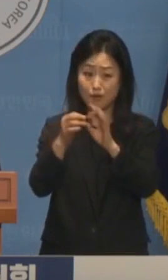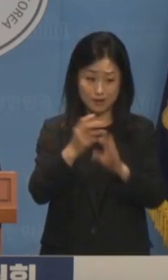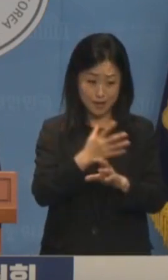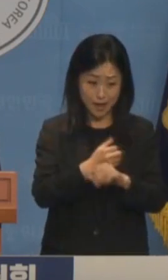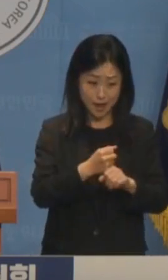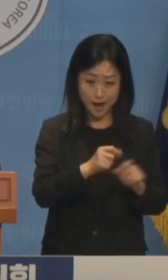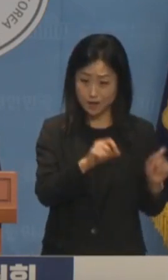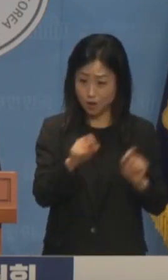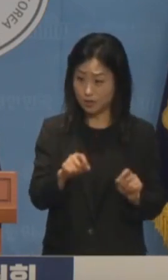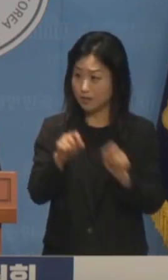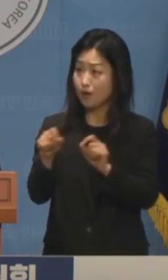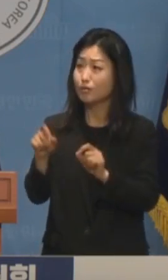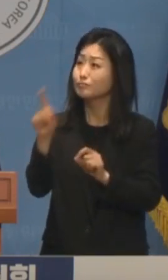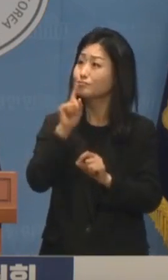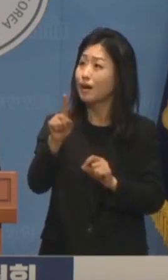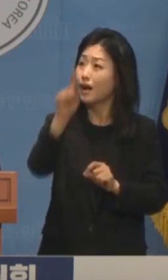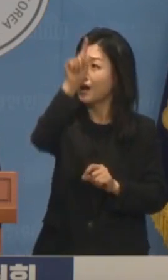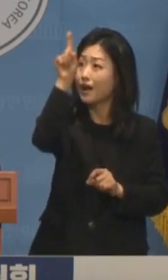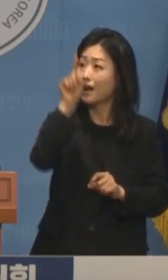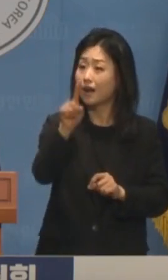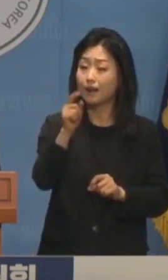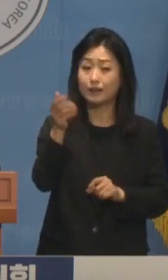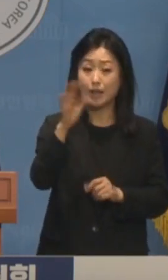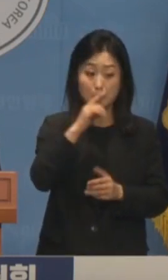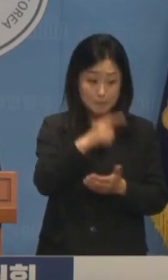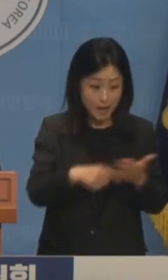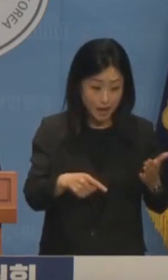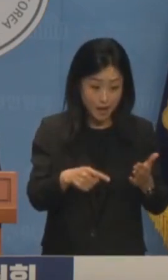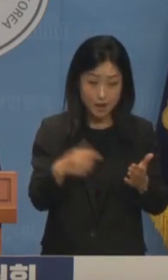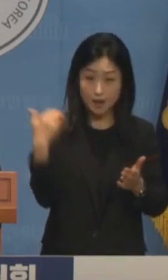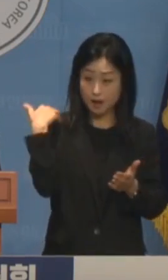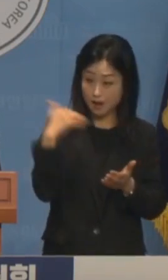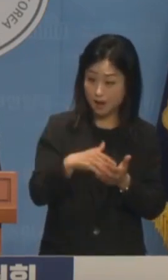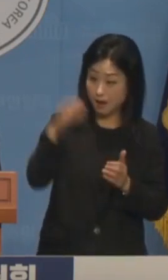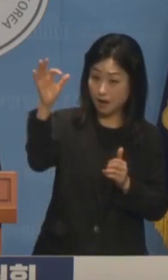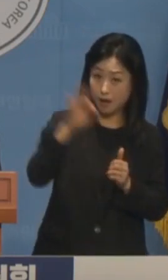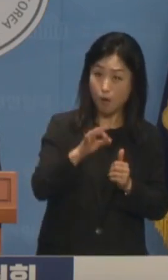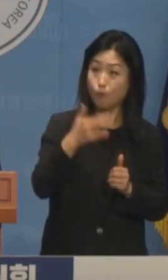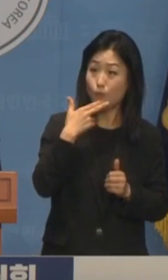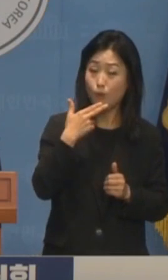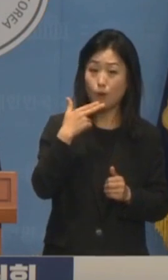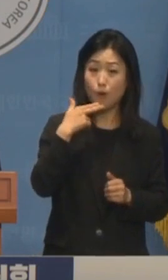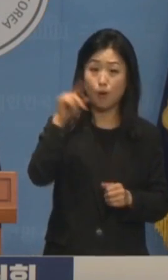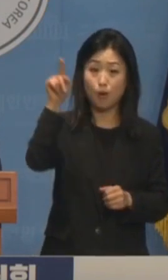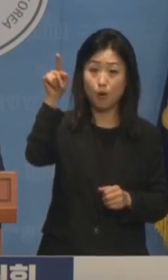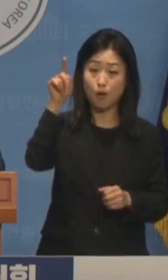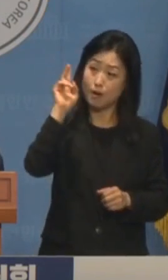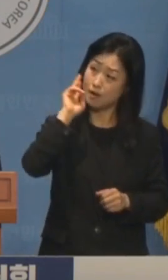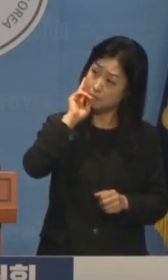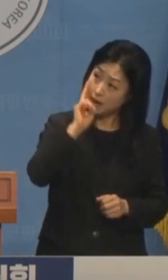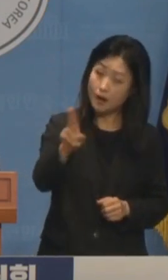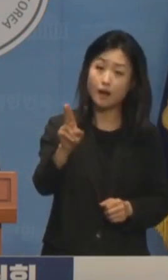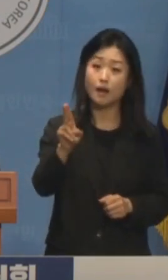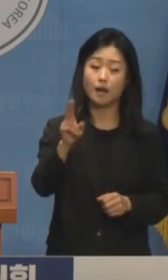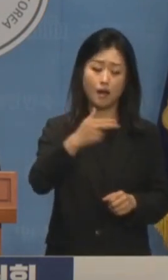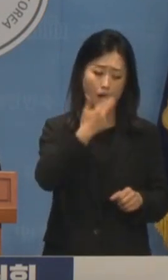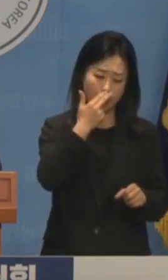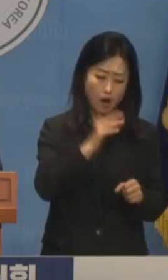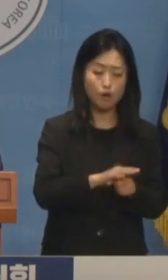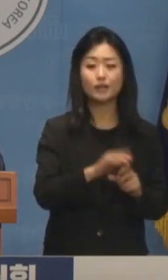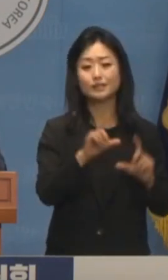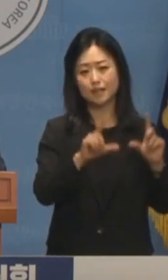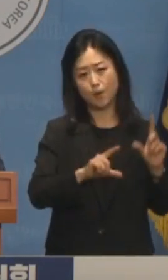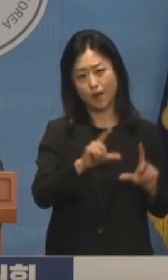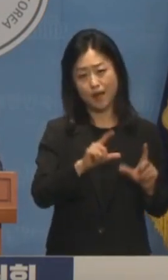없는 일들이 벌어졌다. 그럼에도 불구하고 피해 회복에 있어서는 나몰라라 뒷전이다. 매우 심각하고 매우 억울한